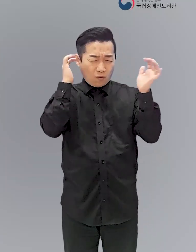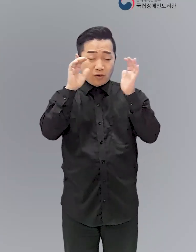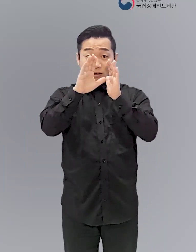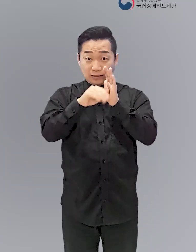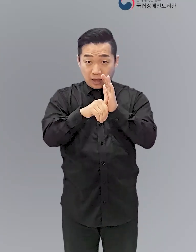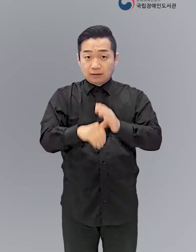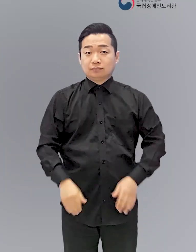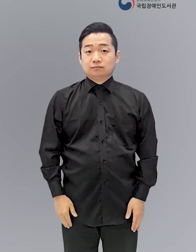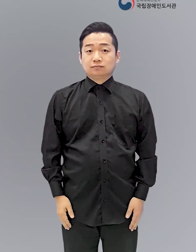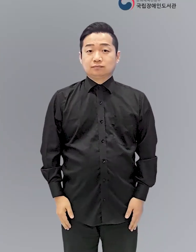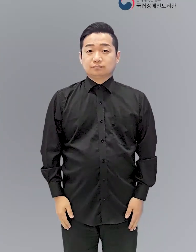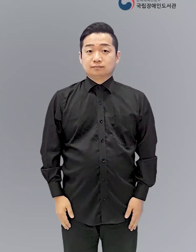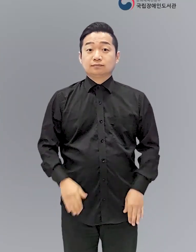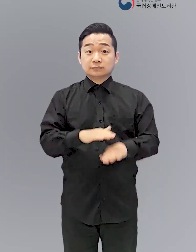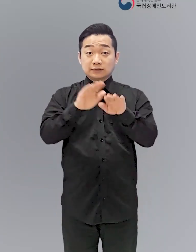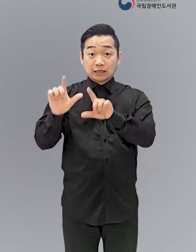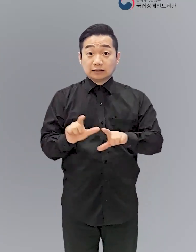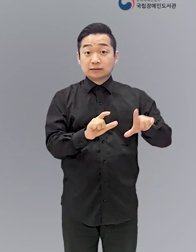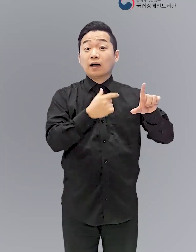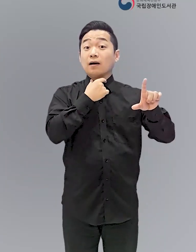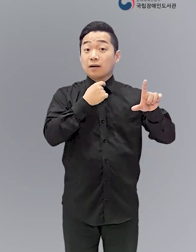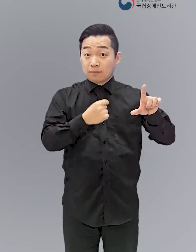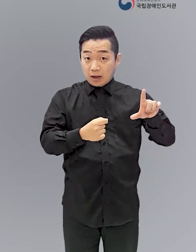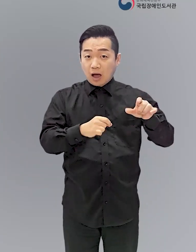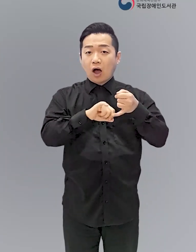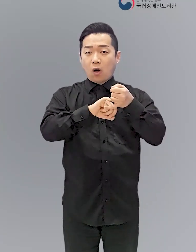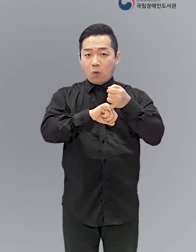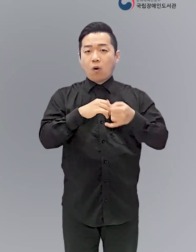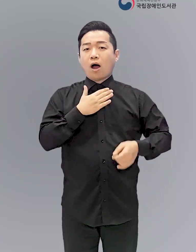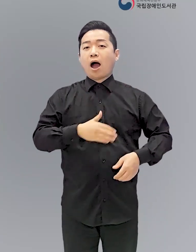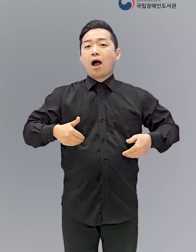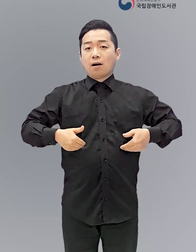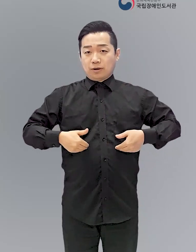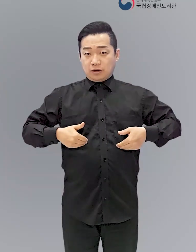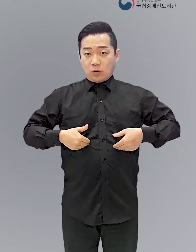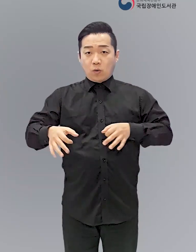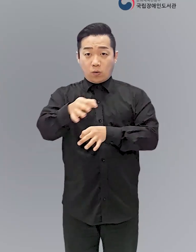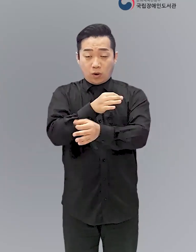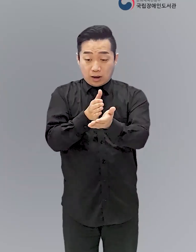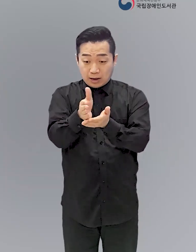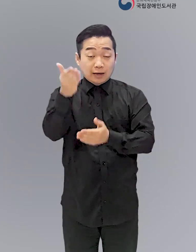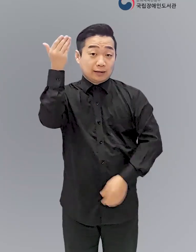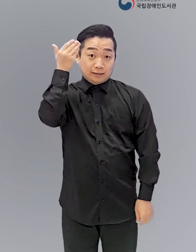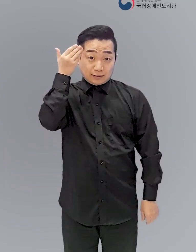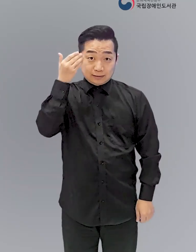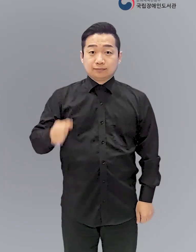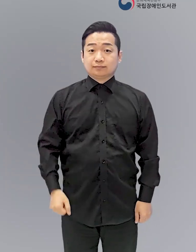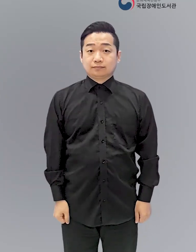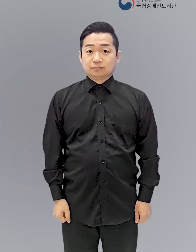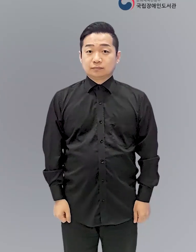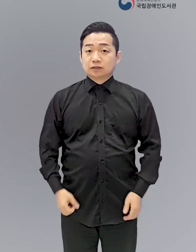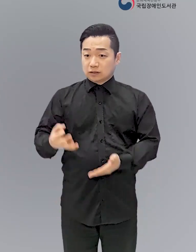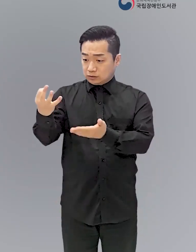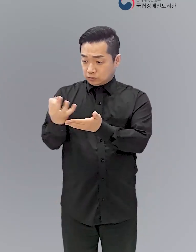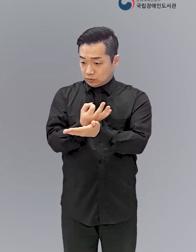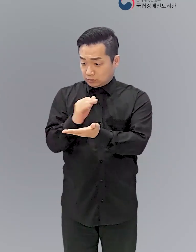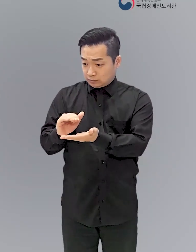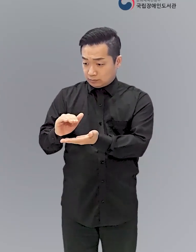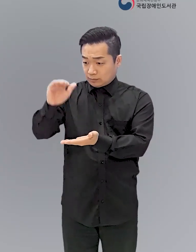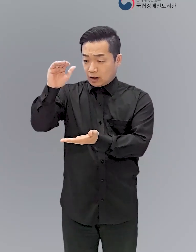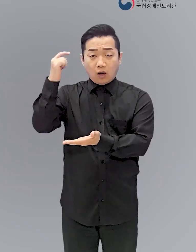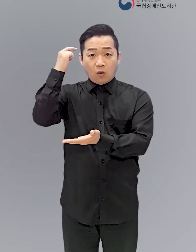것이 혼란스러운 이때 잘 살고 싶다면 꼭 알아야 할 경제학 상식.